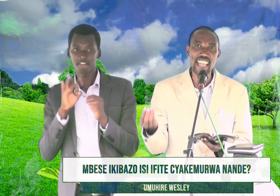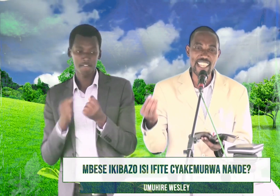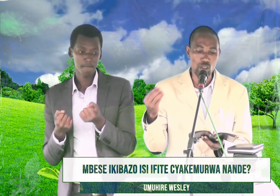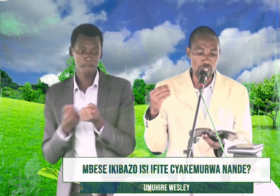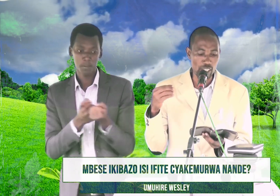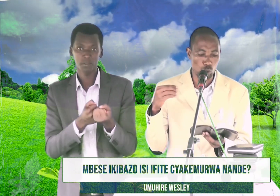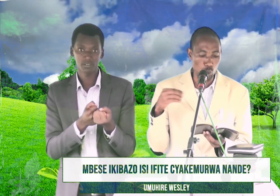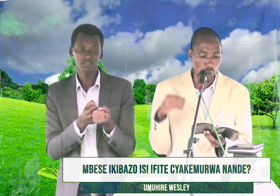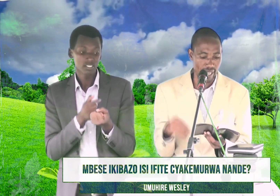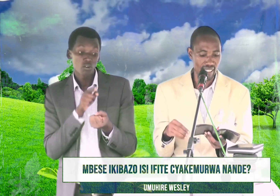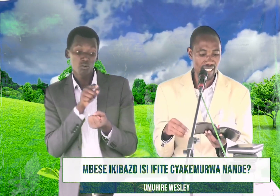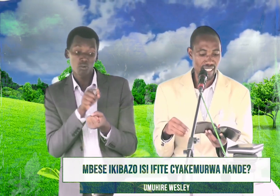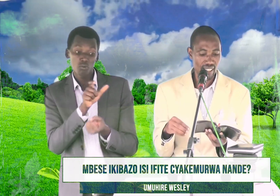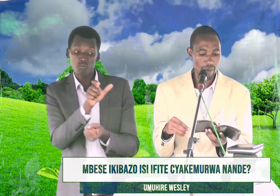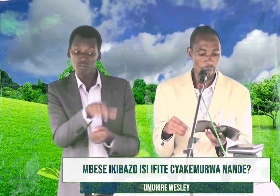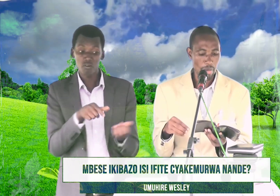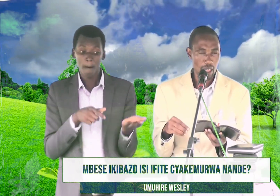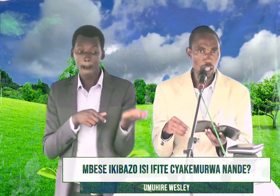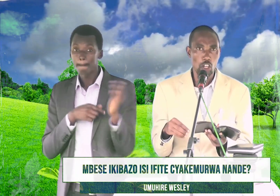neza azayikwiture